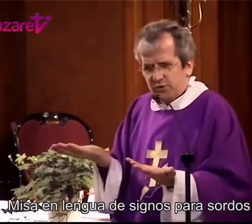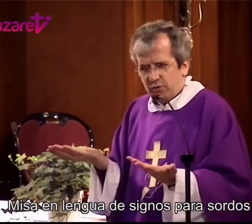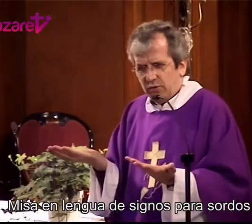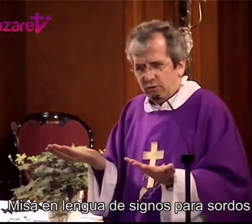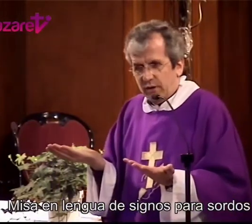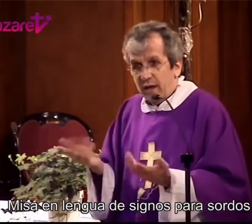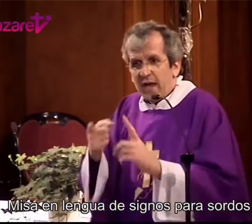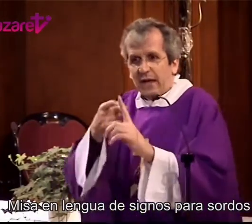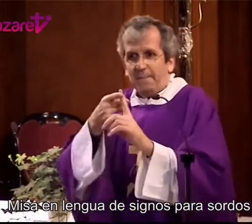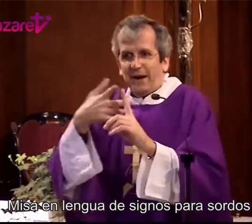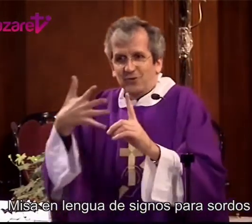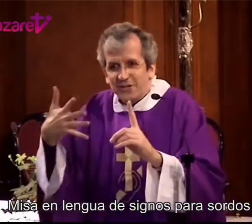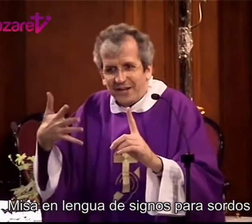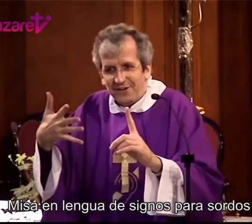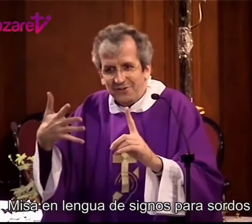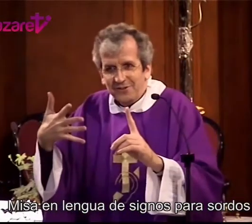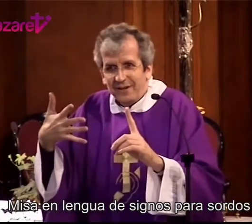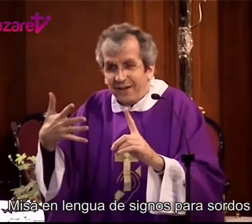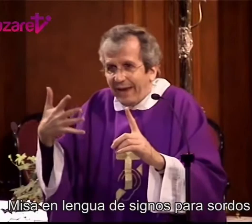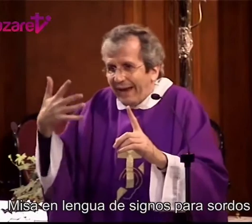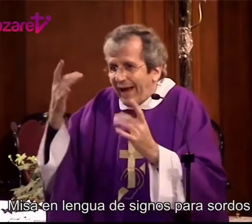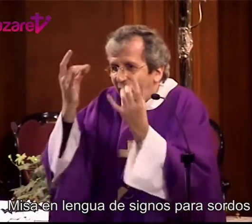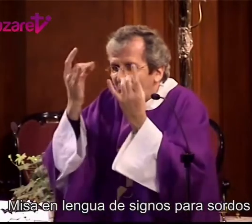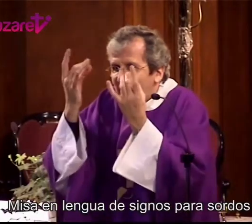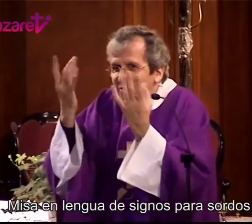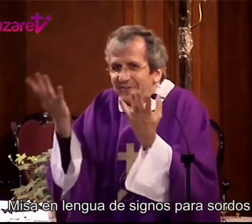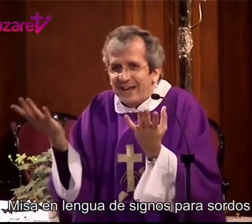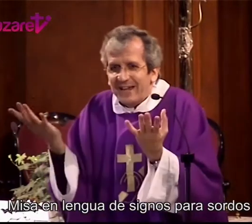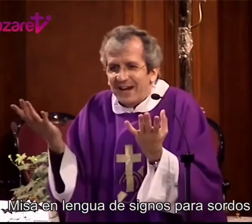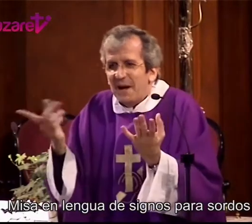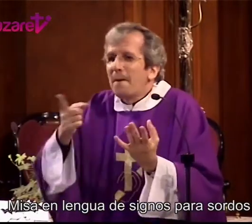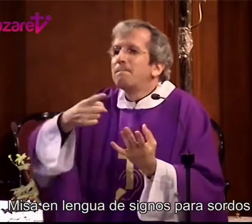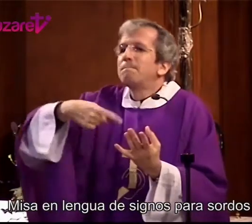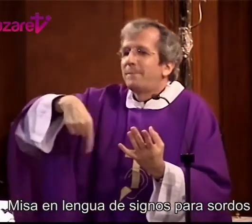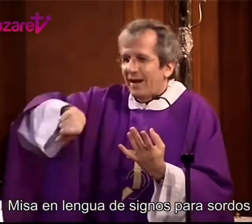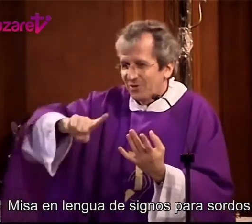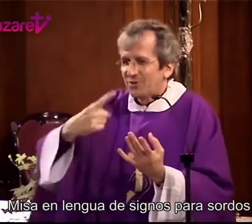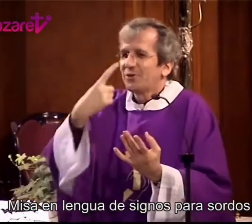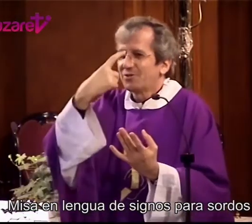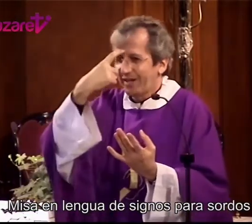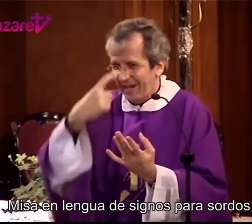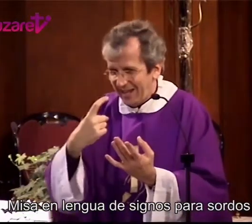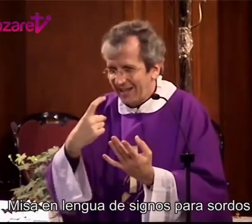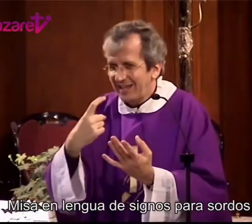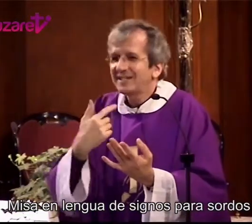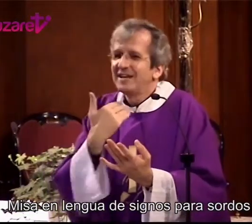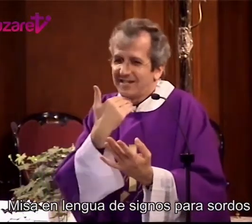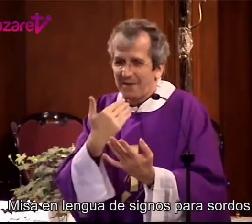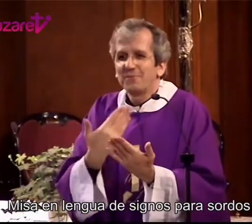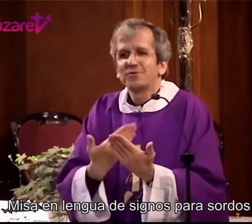absurdo, que para los griegos era una tontería, para nosotros creyentes sabemos que